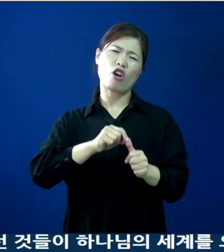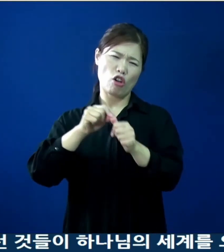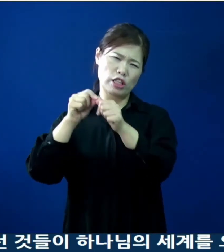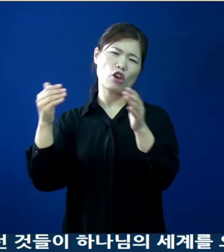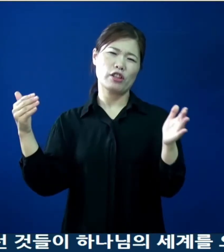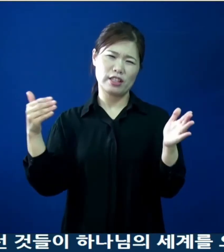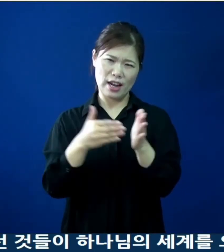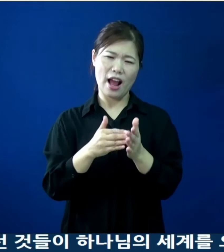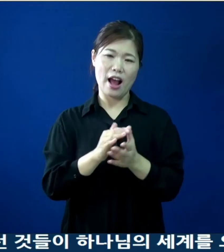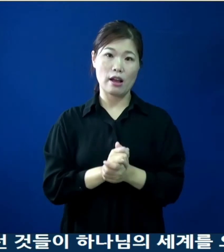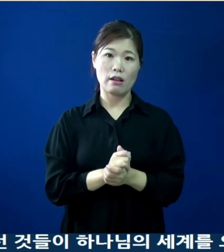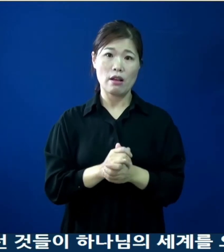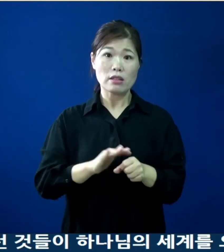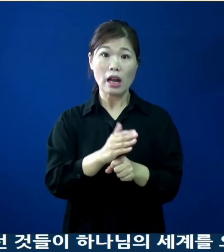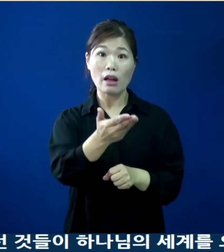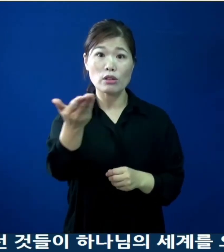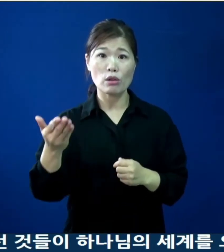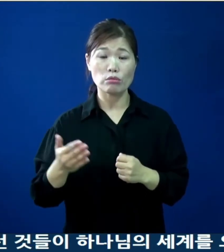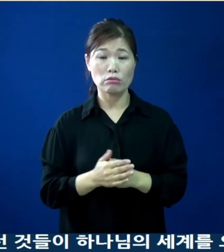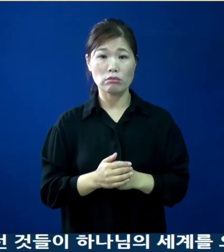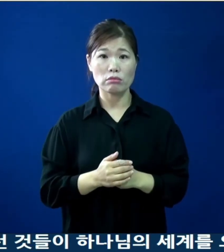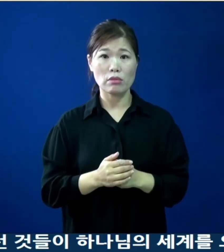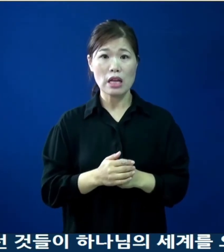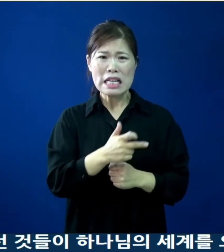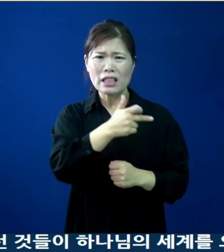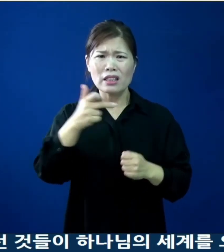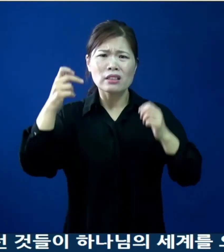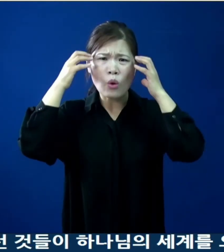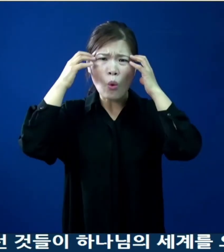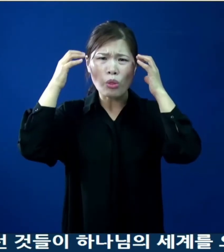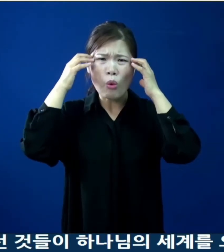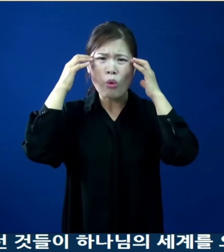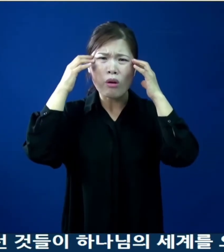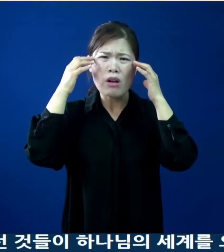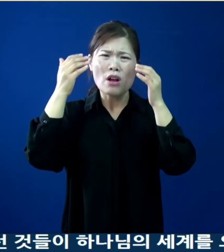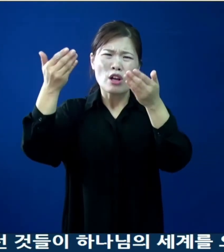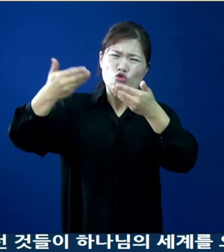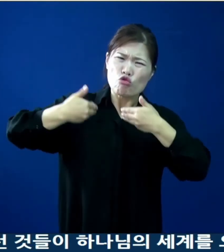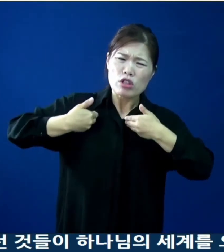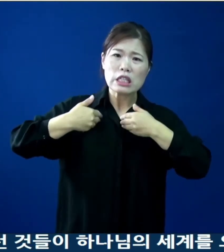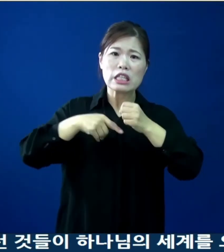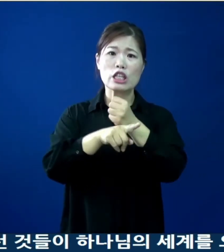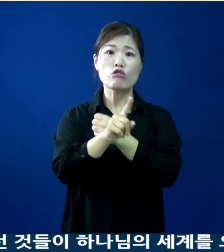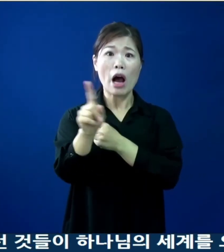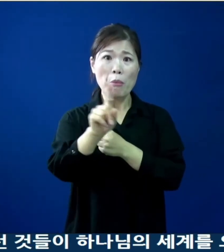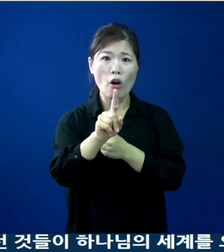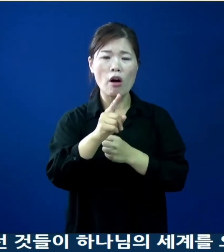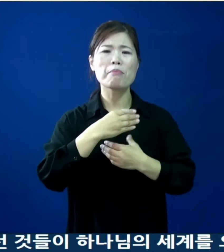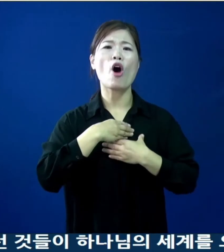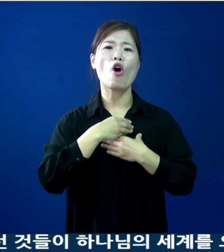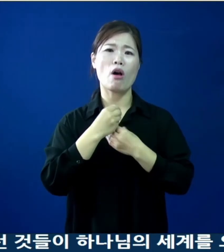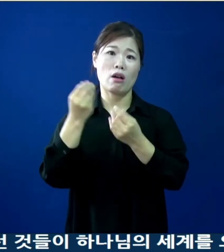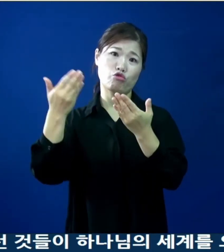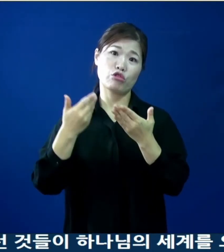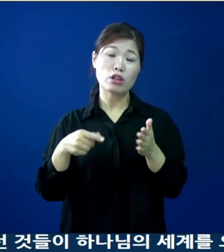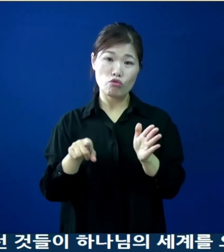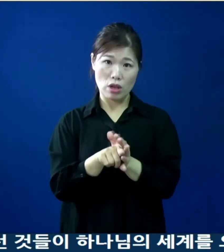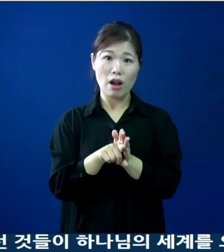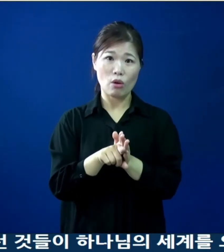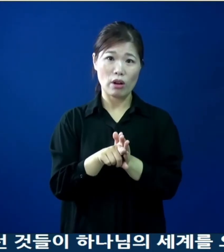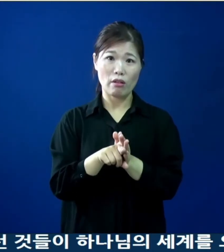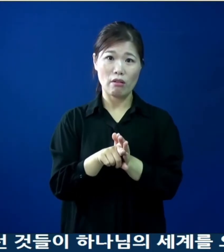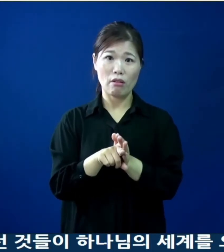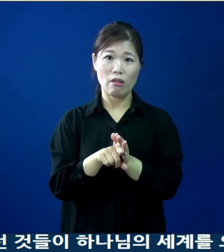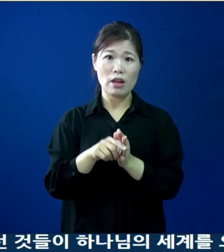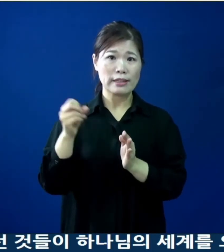사랑하는 여러분, 여기 보시면요, 큰 고통을 더하신 이유가 평강을 주시기 위한 것이다, 이렇게 표현해요. 이걸